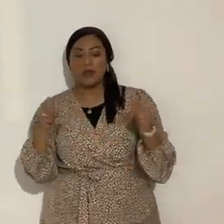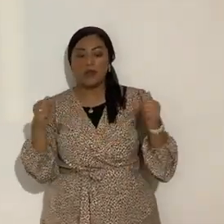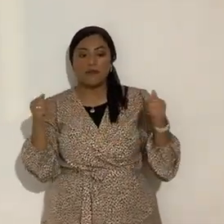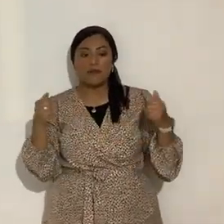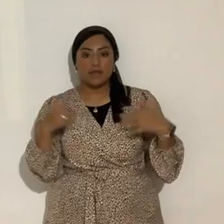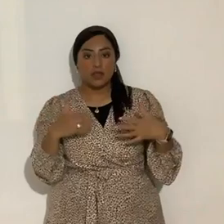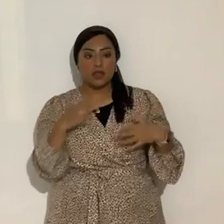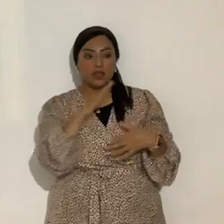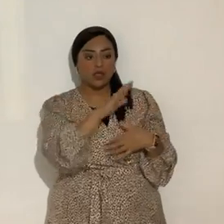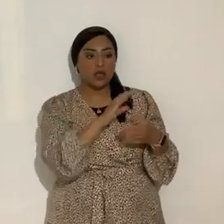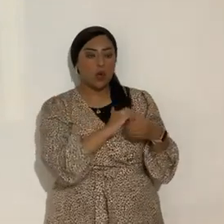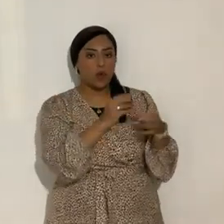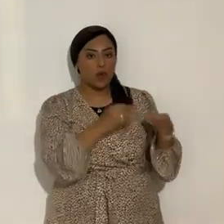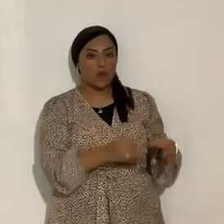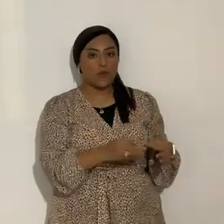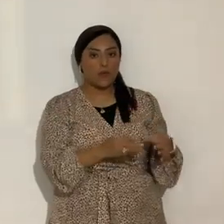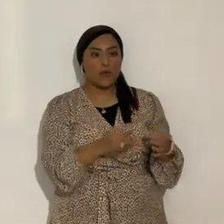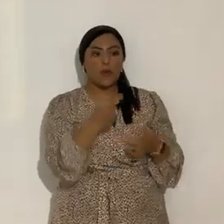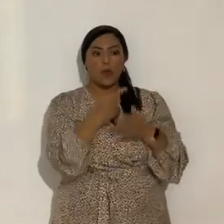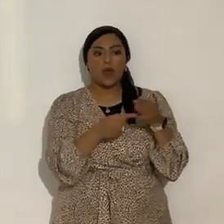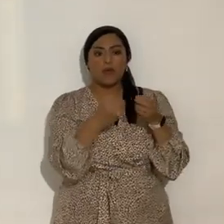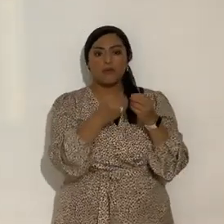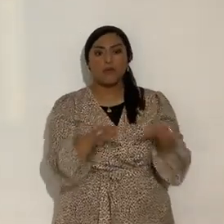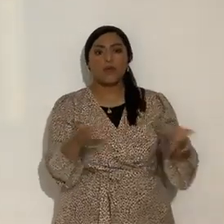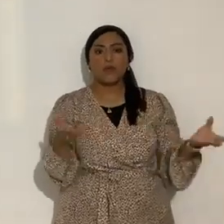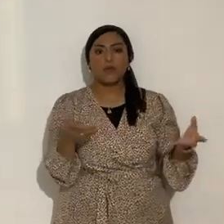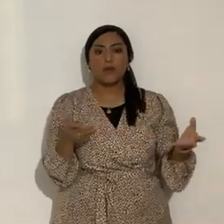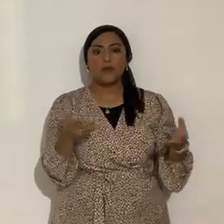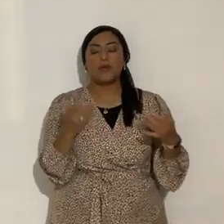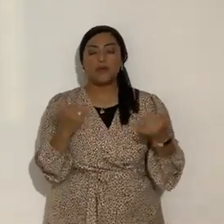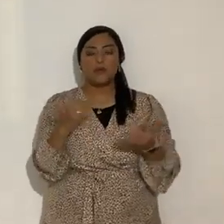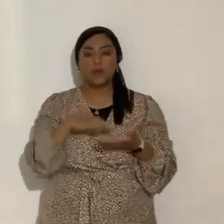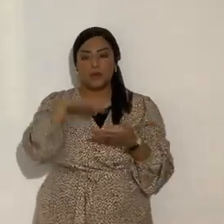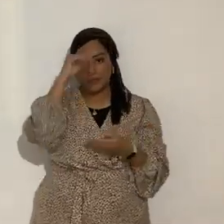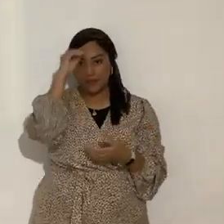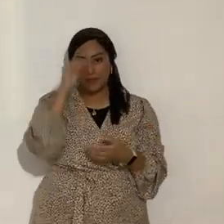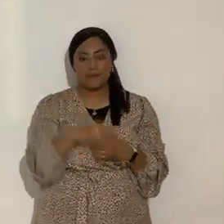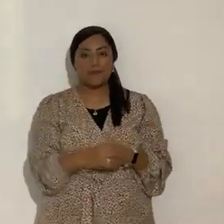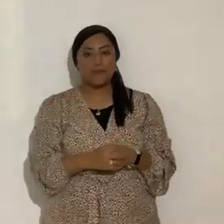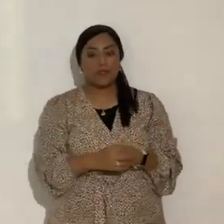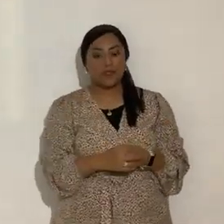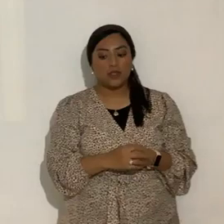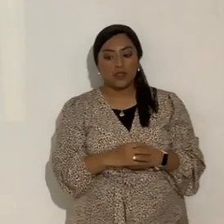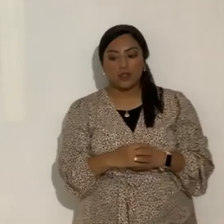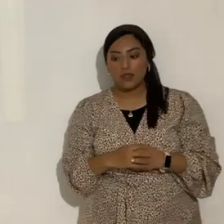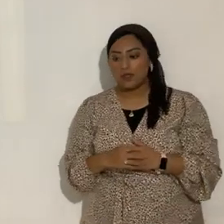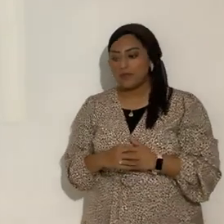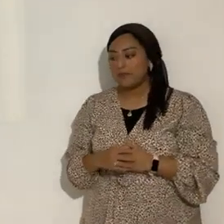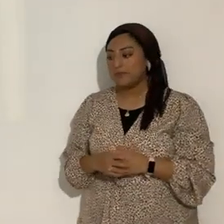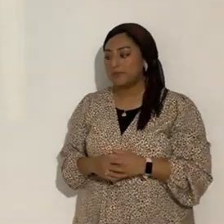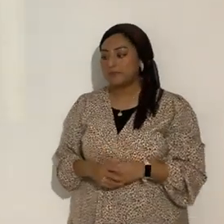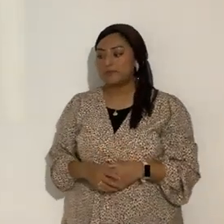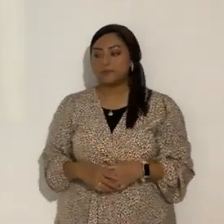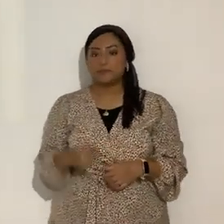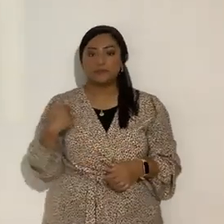Todopoderoso, sino a su propia voluntad. ¿Qué perderían? Ahorita lo vamos a ver. Entonces, que nos quede bien claro,